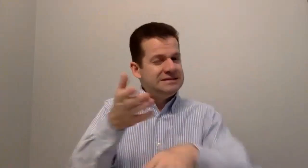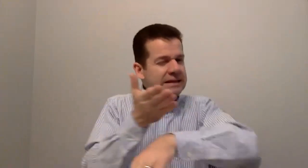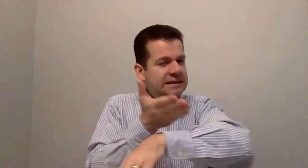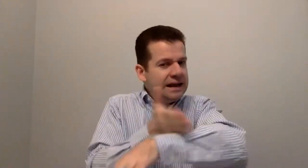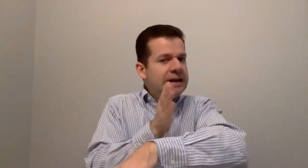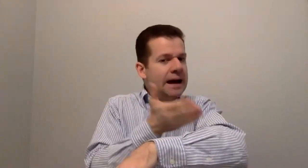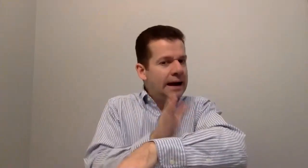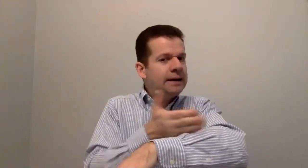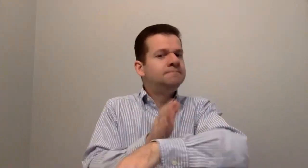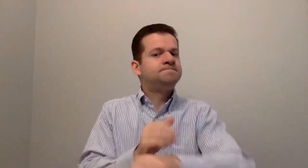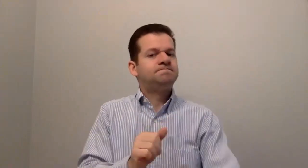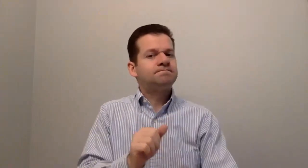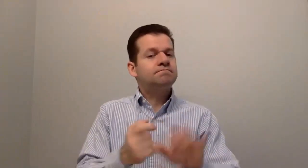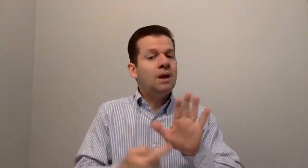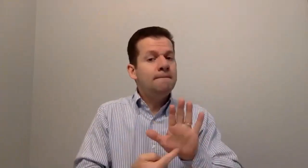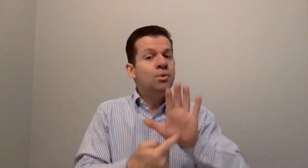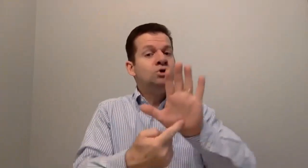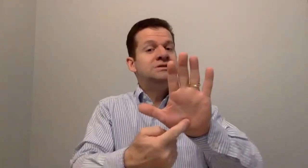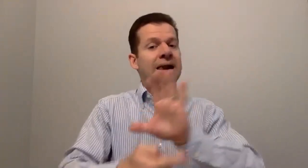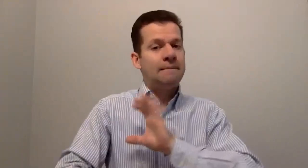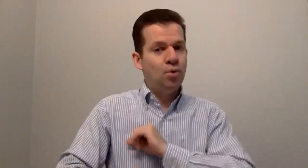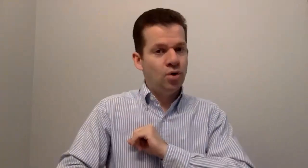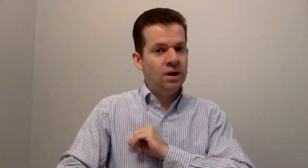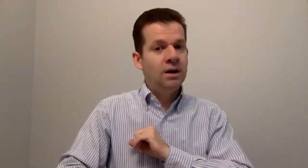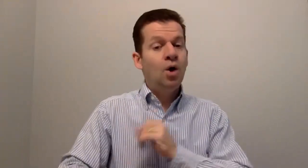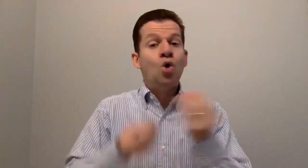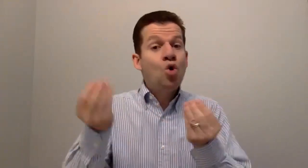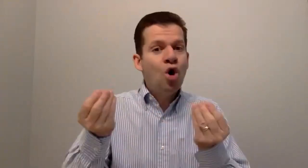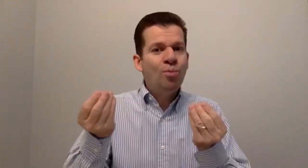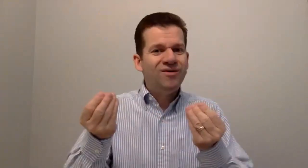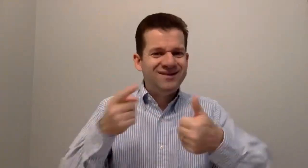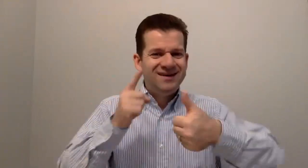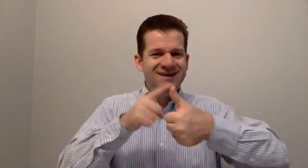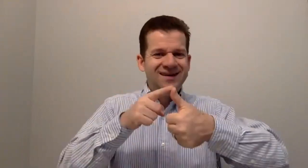precisa treinar, mostrar amor como